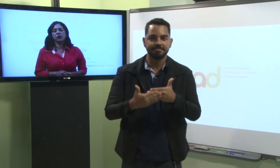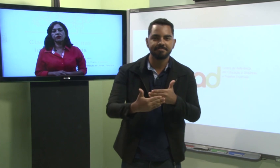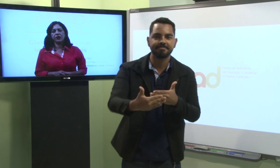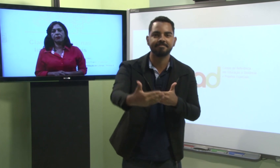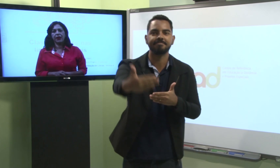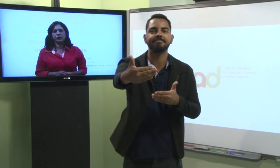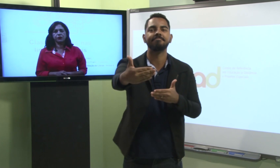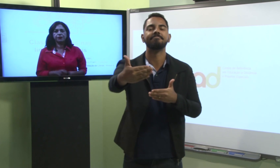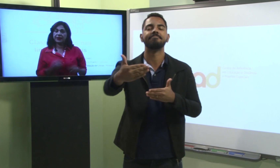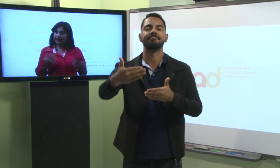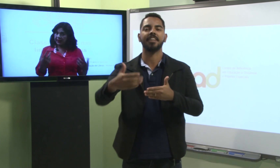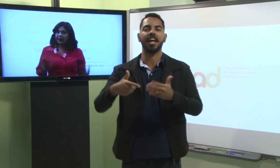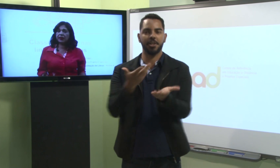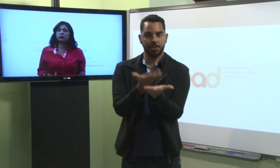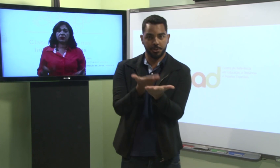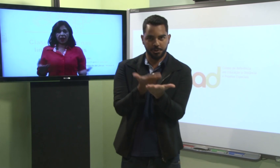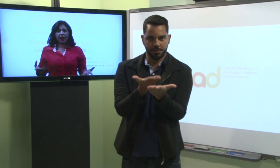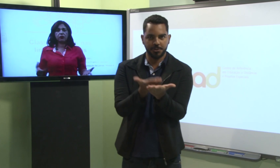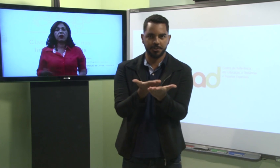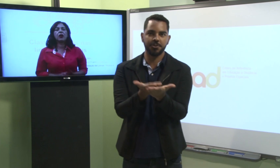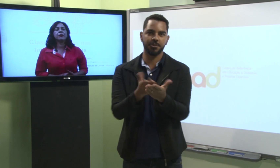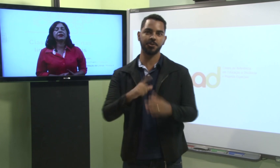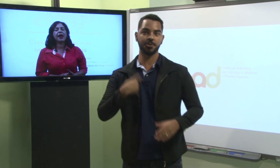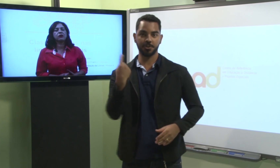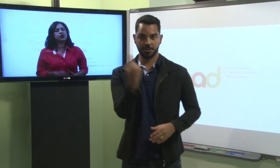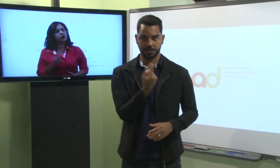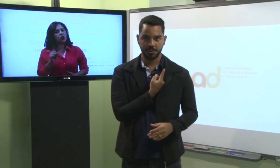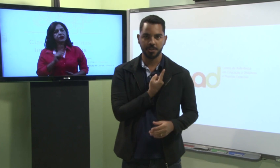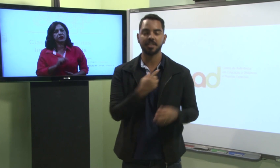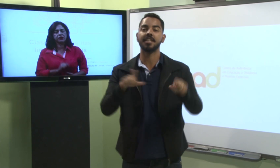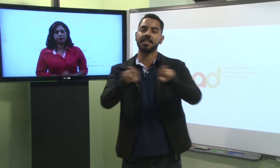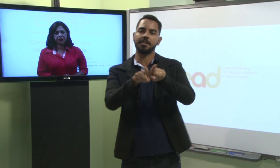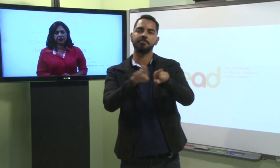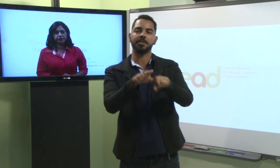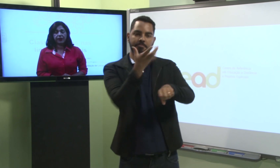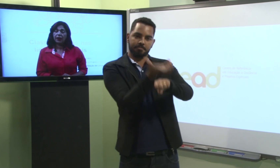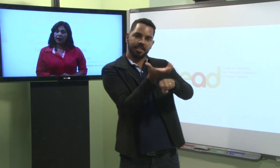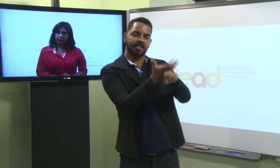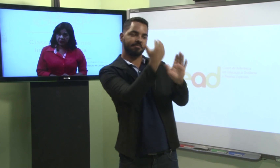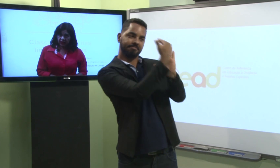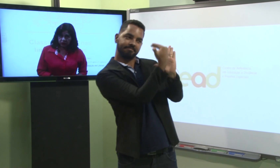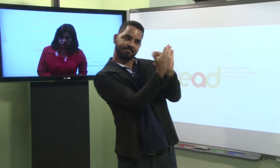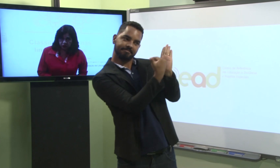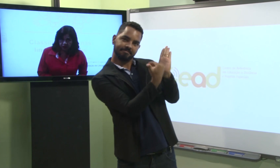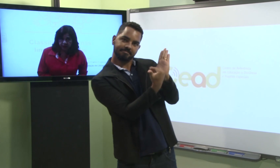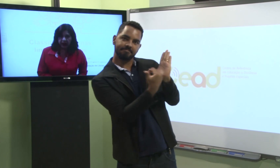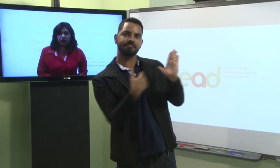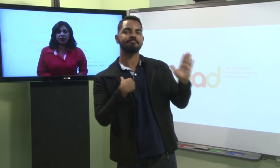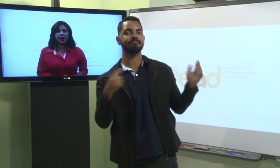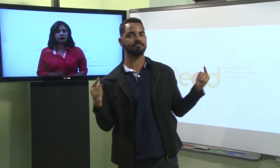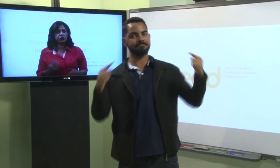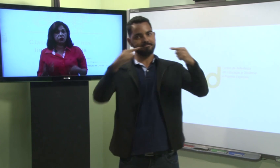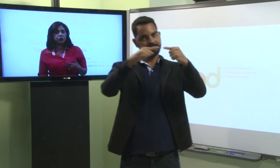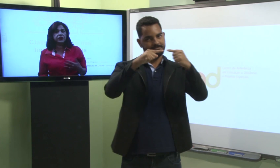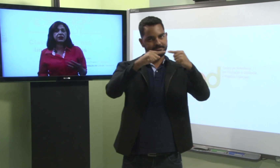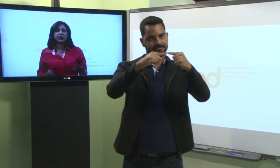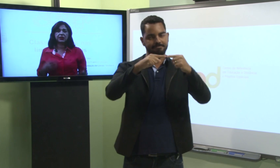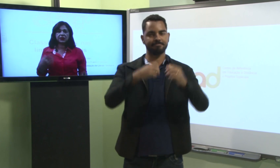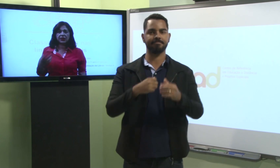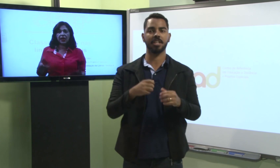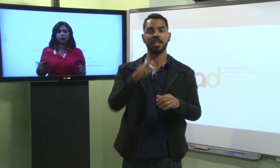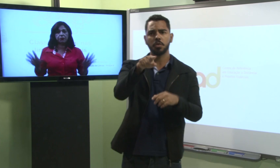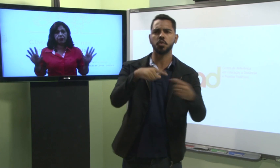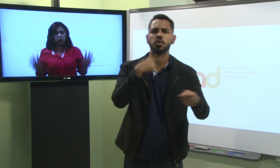sequência a nossos trabalhos e atendendo, claro, ao inventário de nossa disciplina. Lembrando a todos novamente que em caso de dúvidas